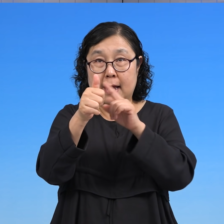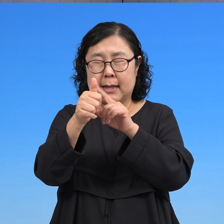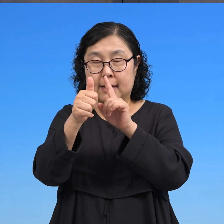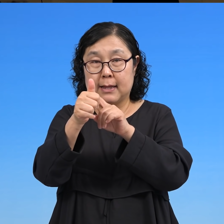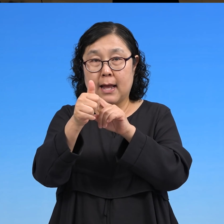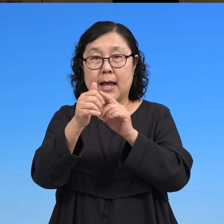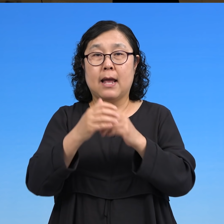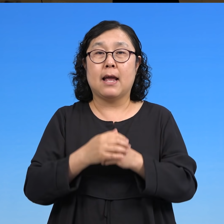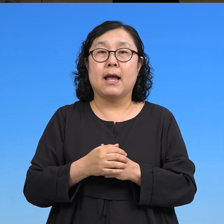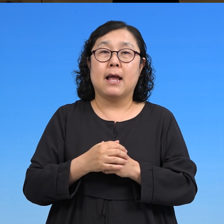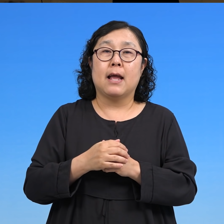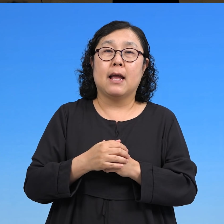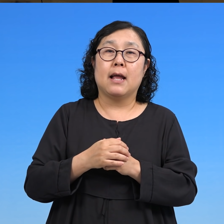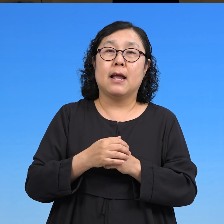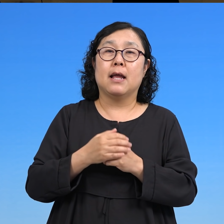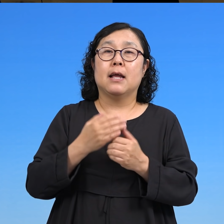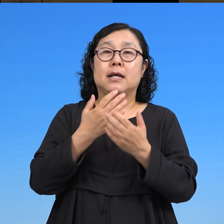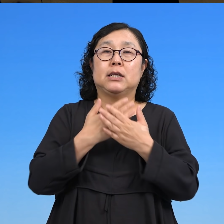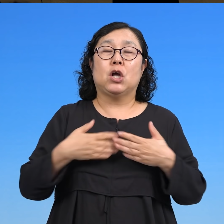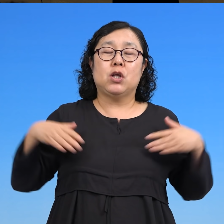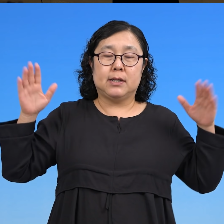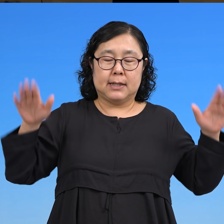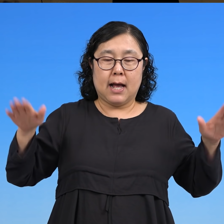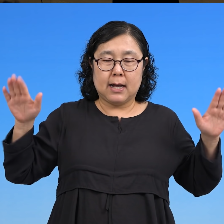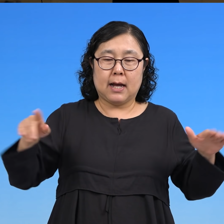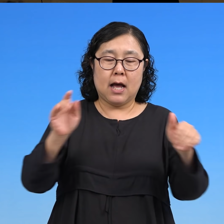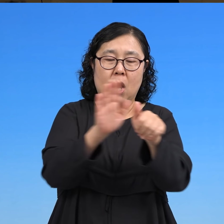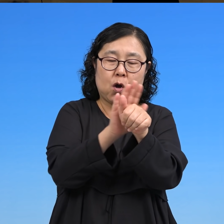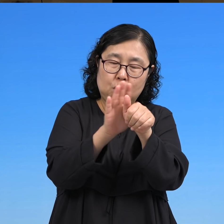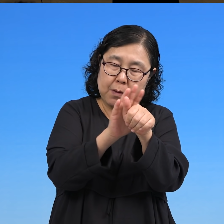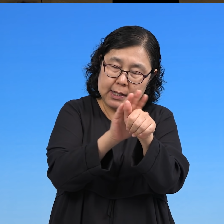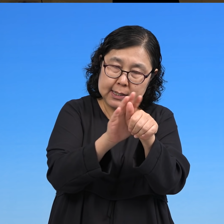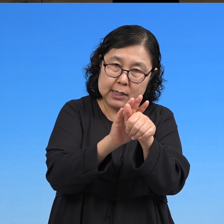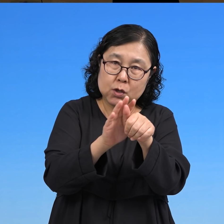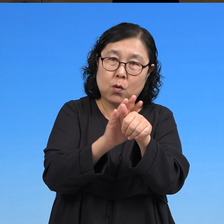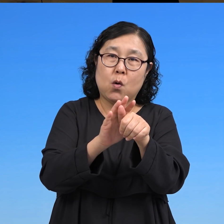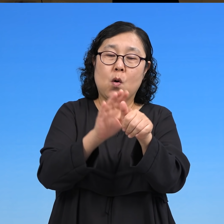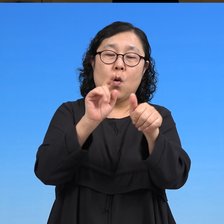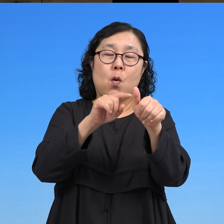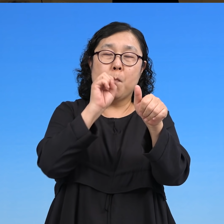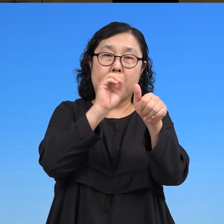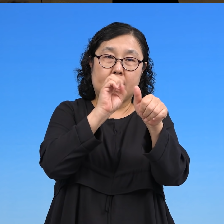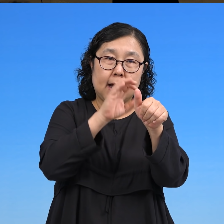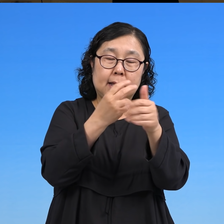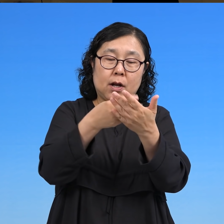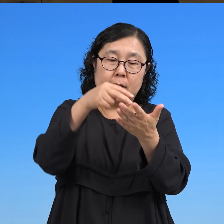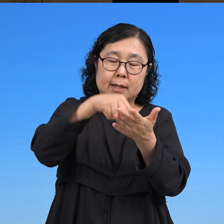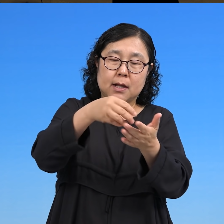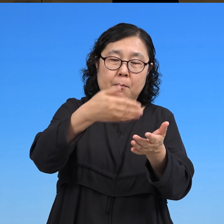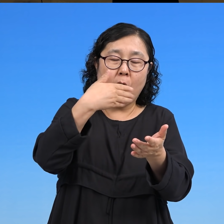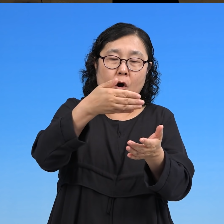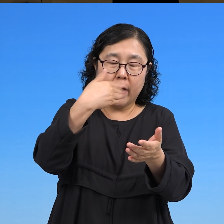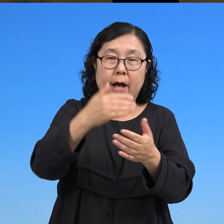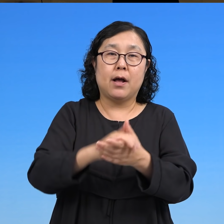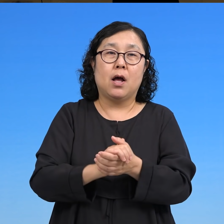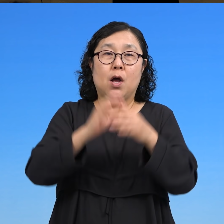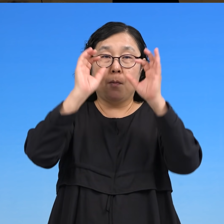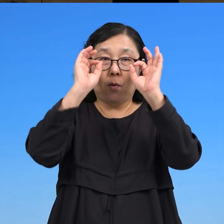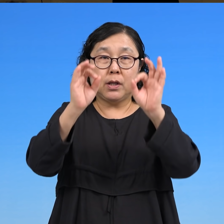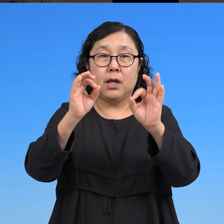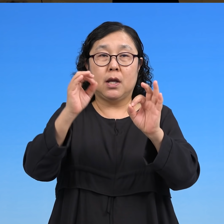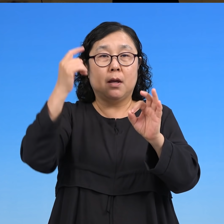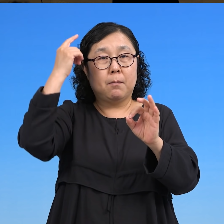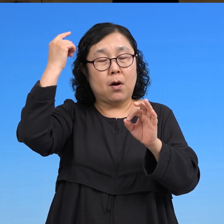엘리야인데, 5절입니다. 로뎀나무 아래에 누워 자더니 천사가 그를 어루만지며 그에게 이르되 일어나서 먹으라